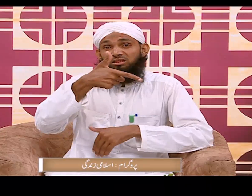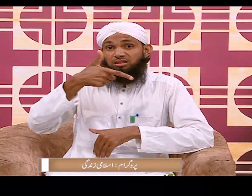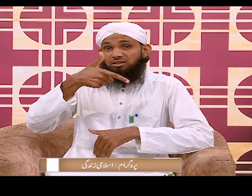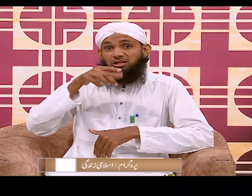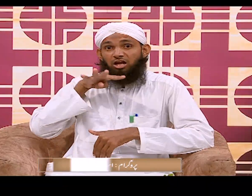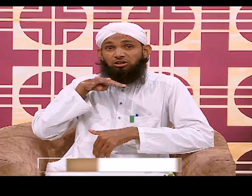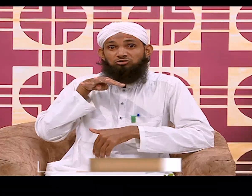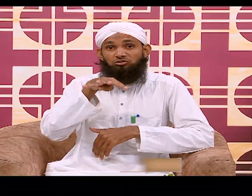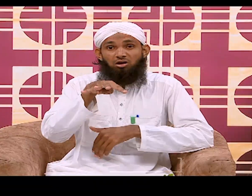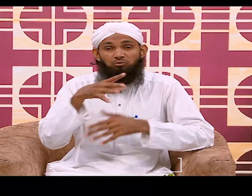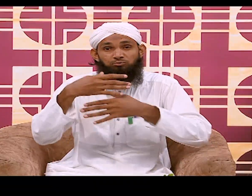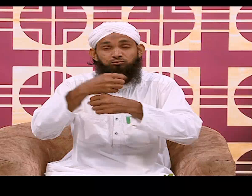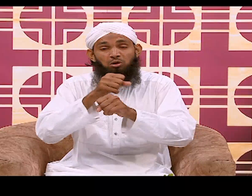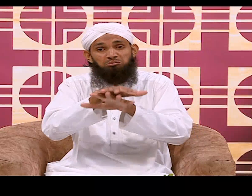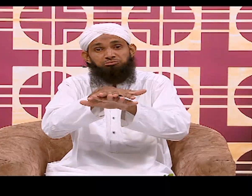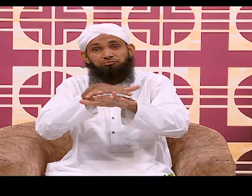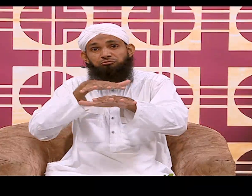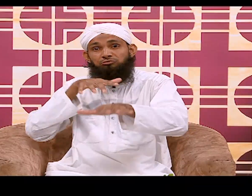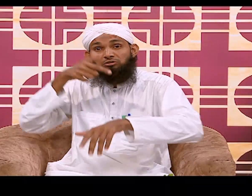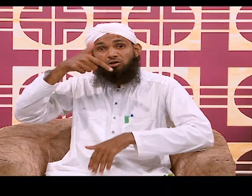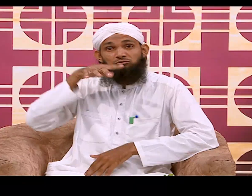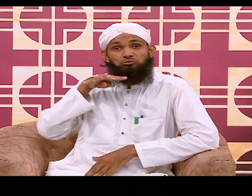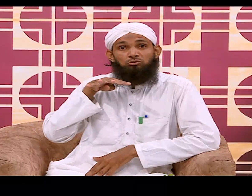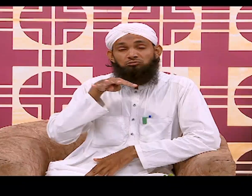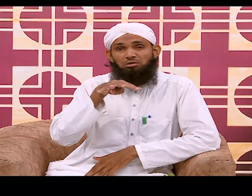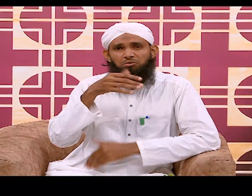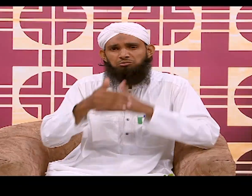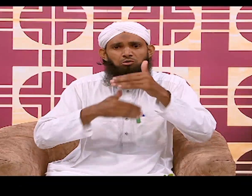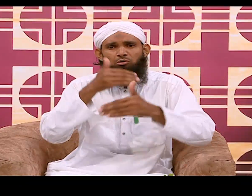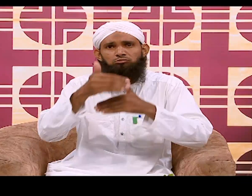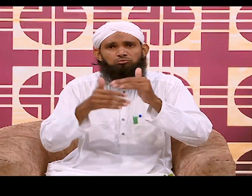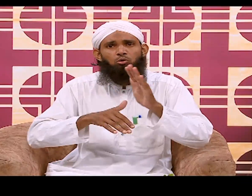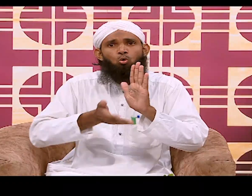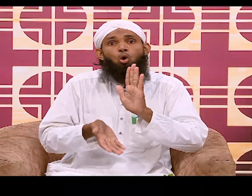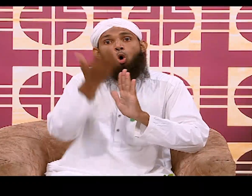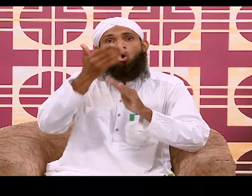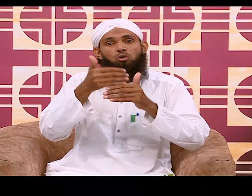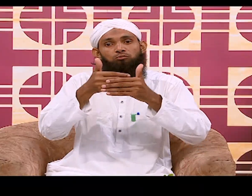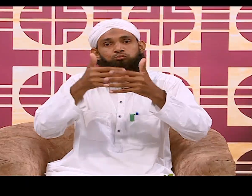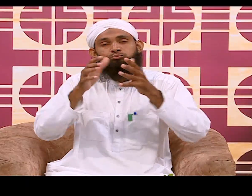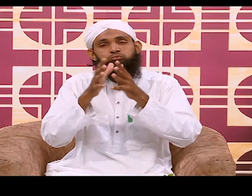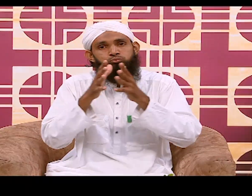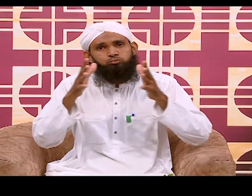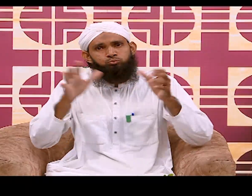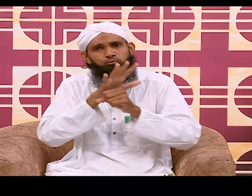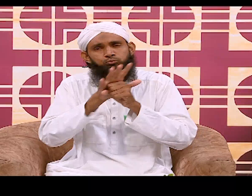70,000 کا اجتماع ہوتا تھا۔ بعد میں اس اجتماع کی تعداد مزید بڑھ گئی تھی۔ غوث پاک رحمت اللہ علیہ